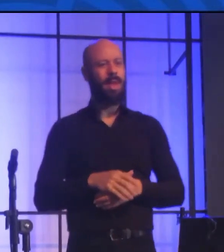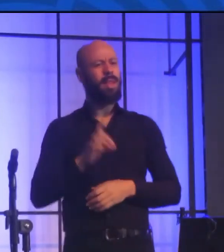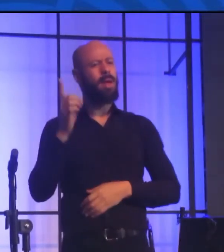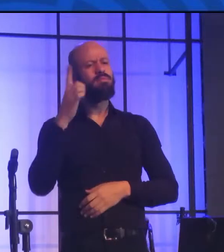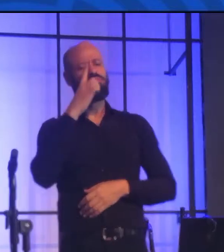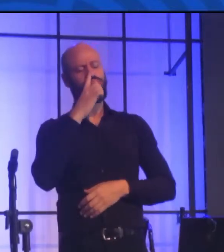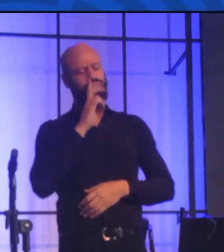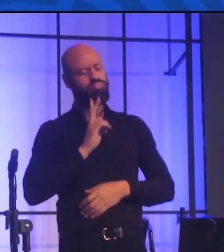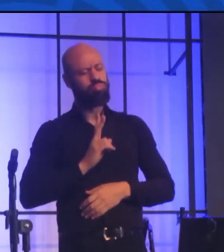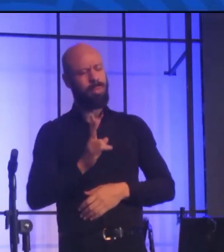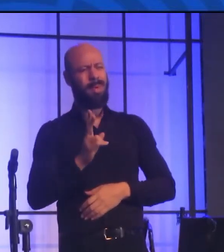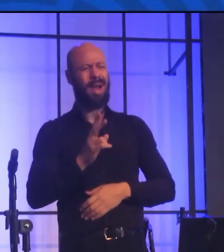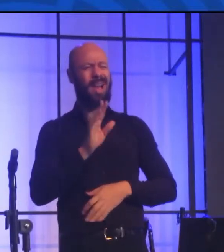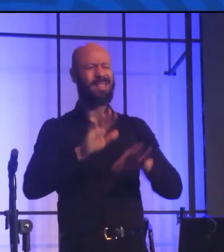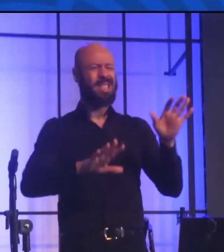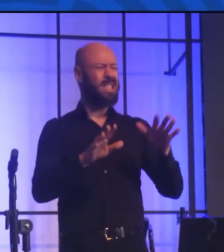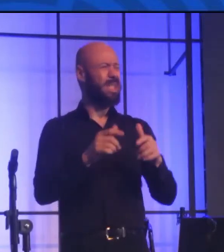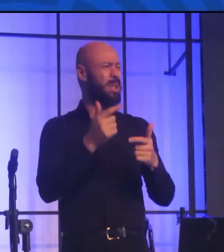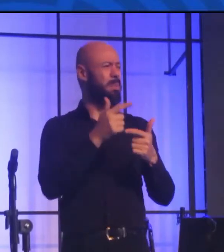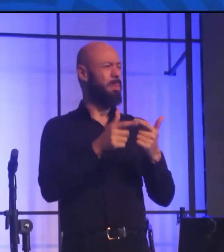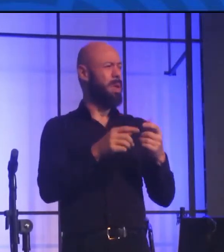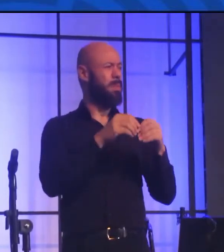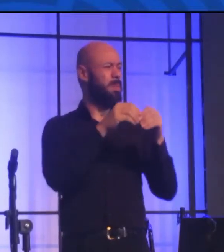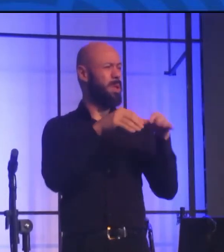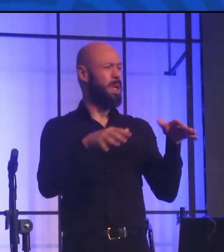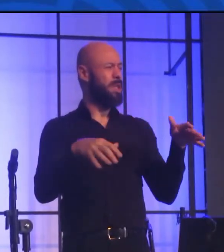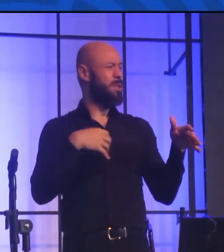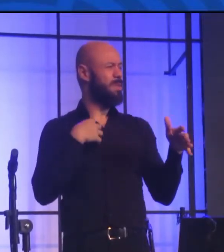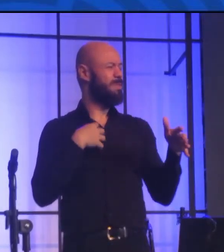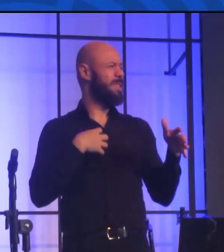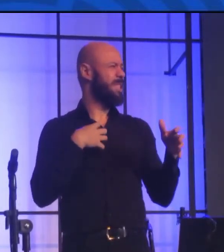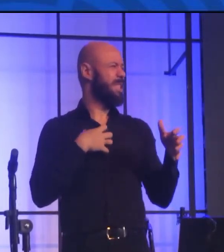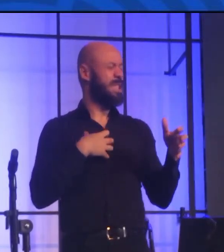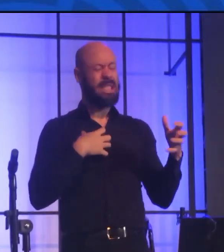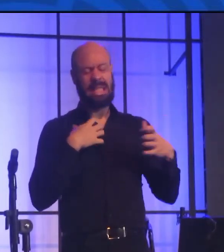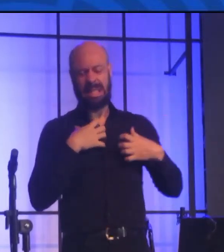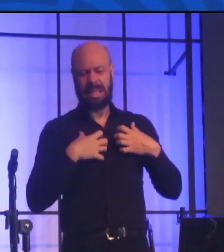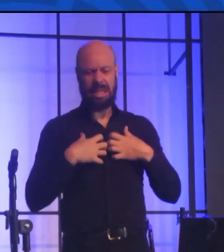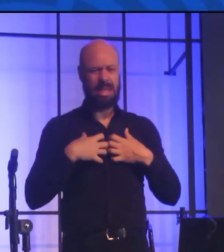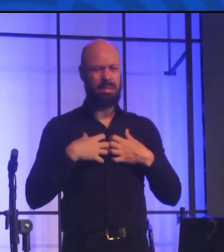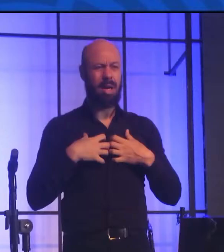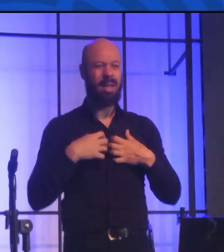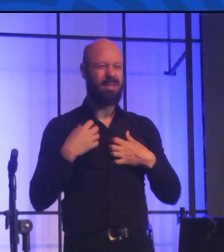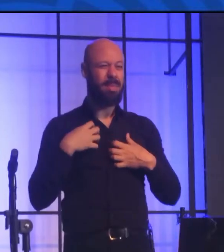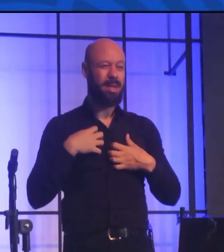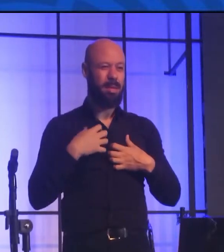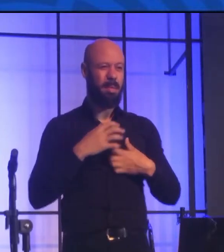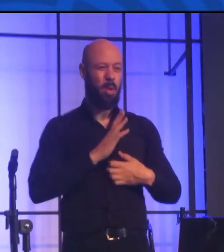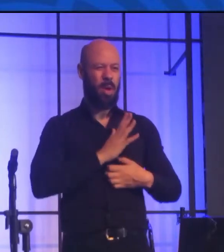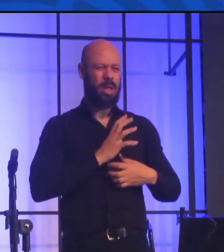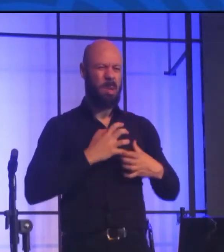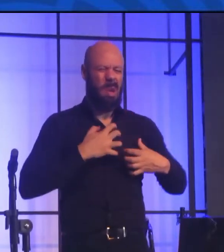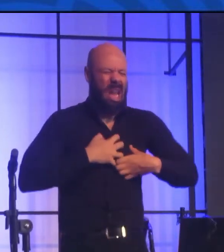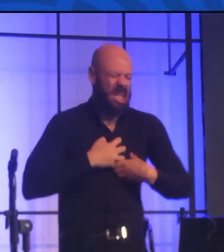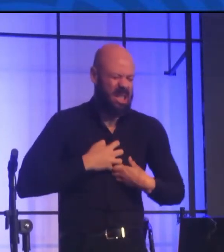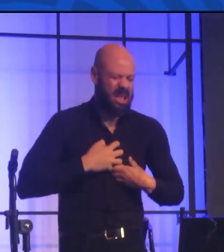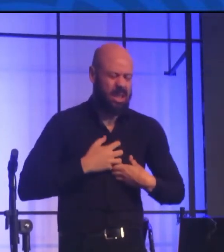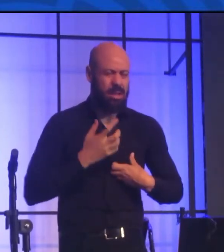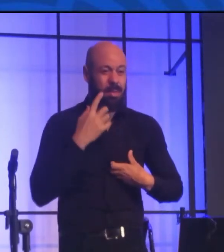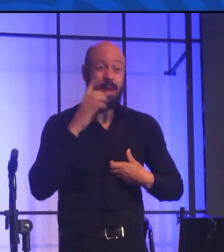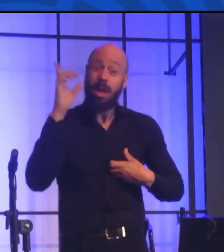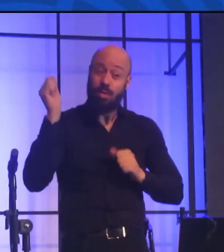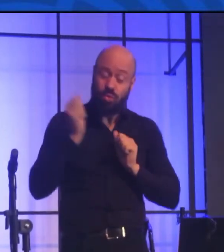presente na sua vida mesmo quando você perde algumas coisas, quando você quebra algumas coisas, quando algumas coisas não saem